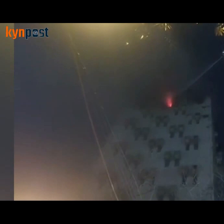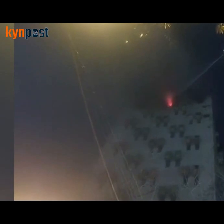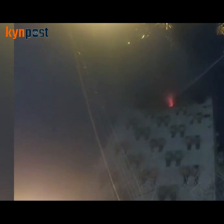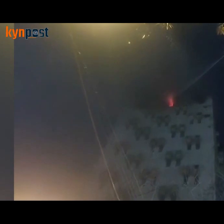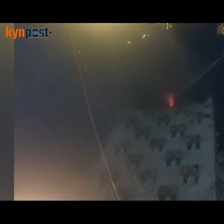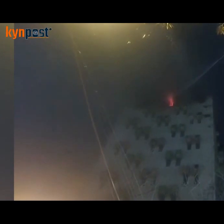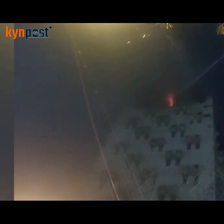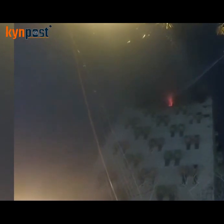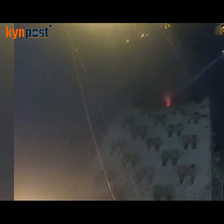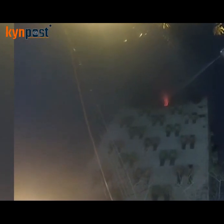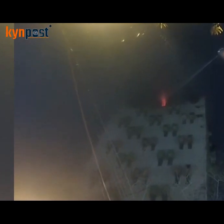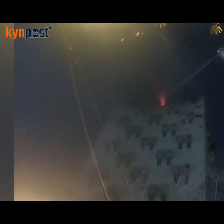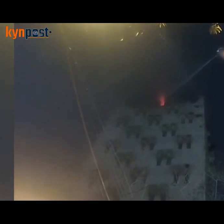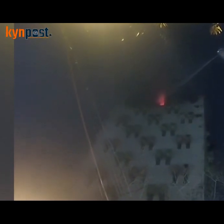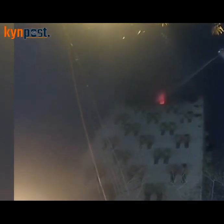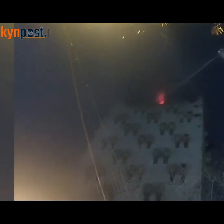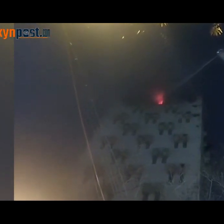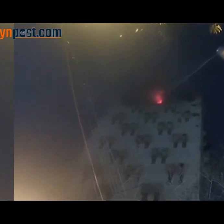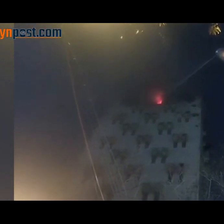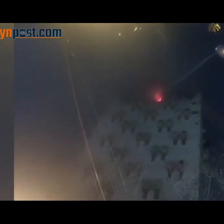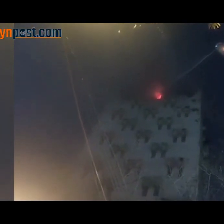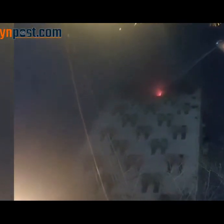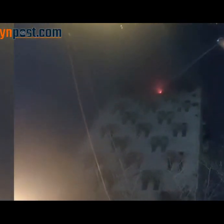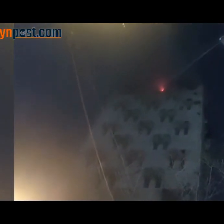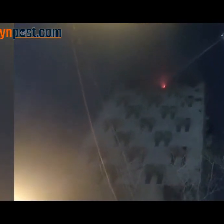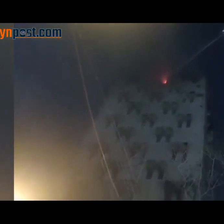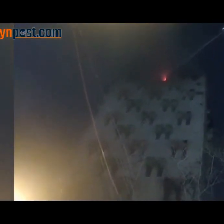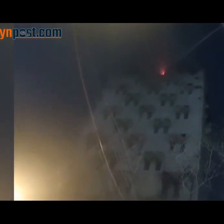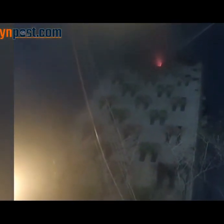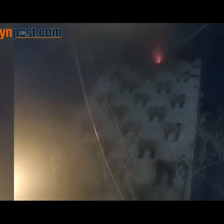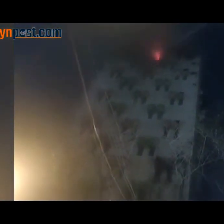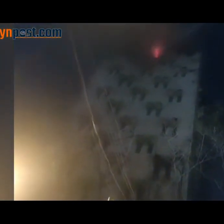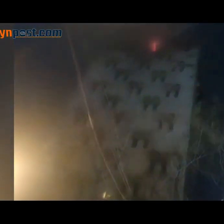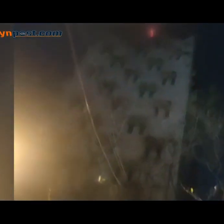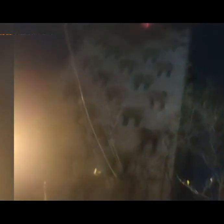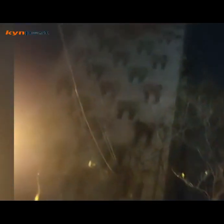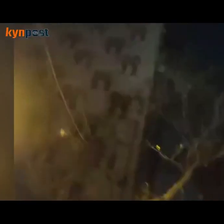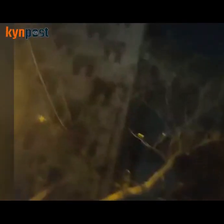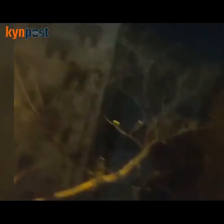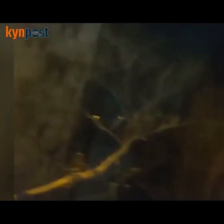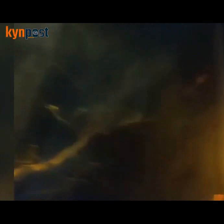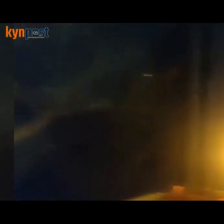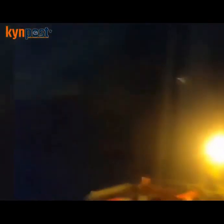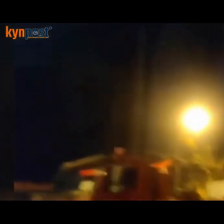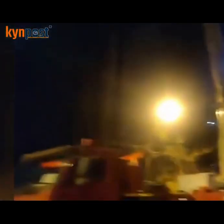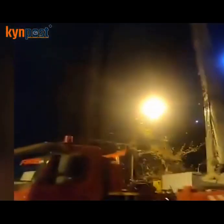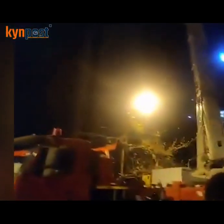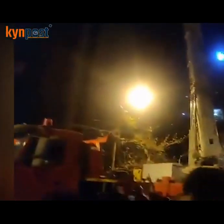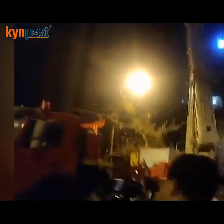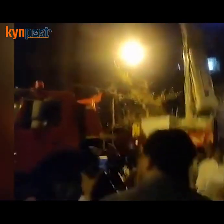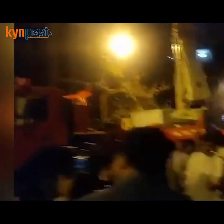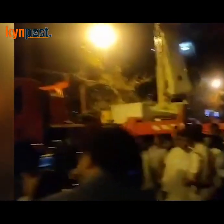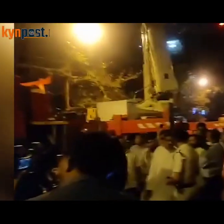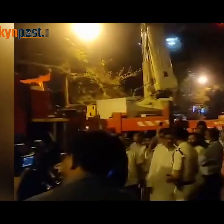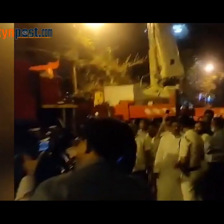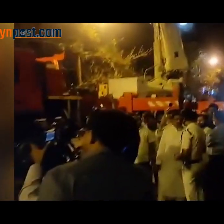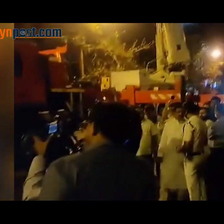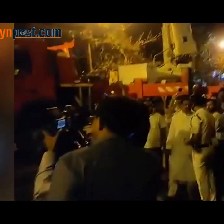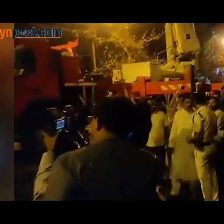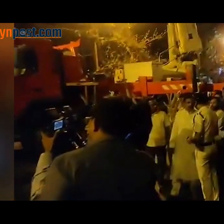अनुसार यह बिल्डिंग एक रेलवे कार्यालय है, जो कि काफी भीड़ भाड़ वाला बताया जा रहा है। पर दमकल कर्मियों के अनुसार आग 2 ही कमरों में सीमित